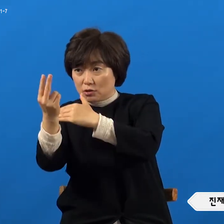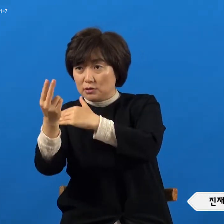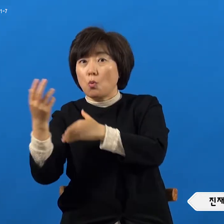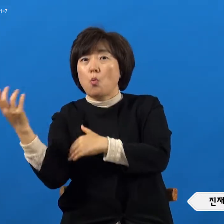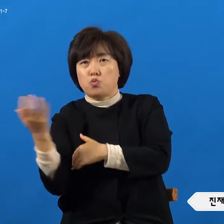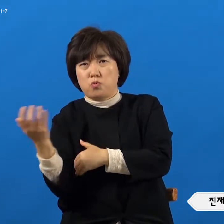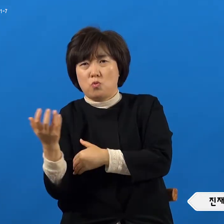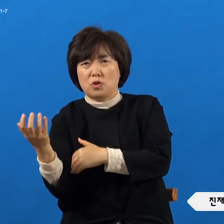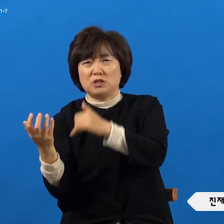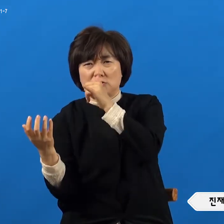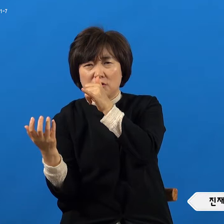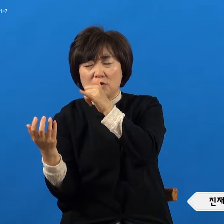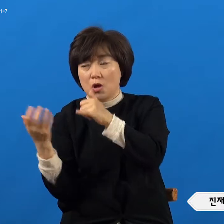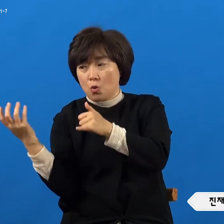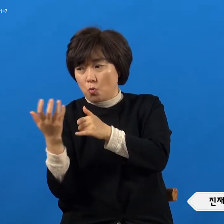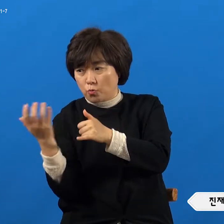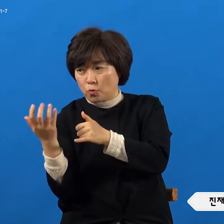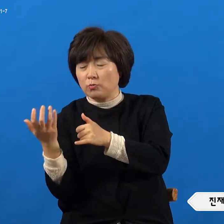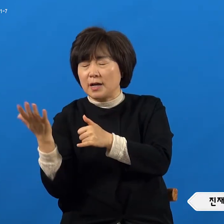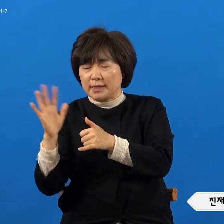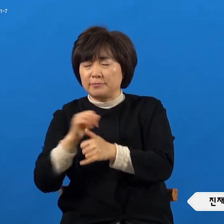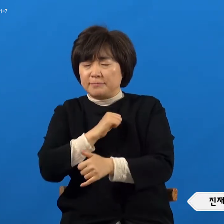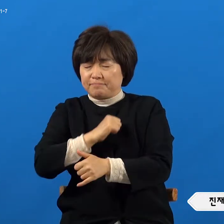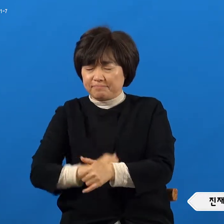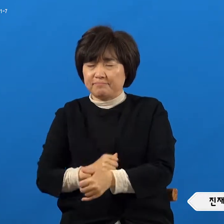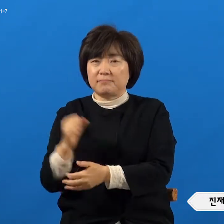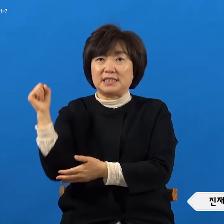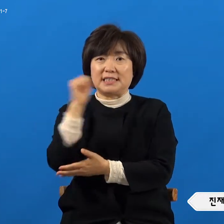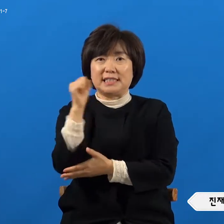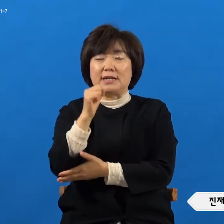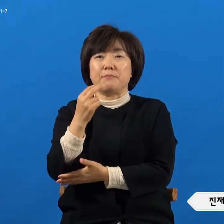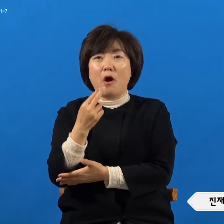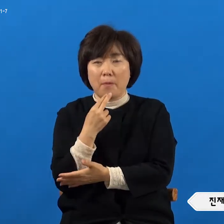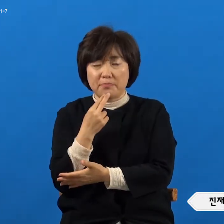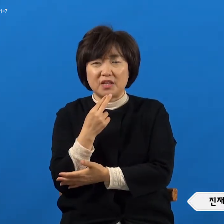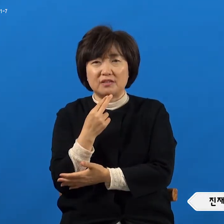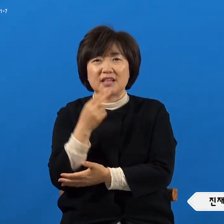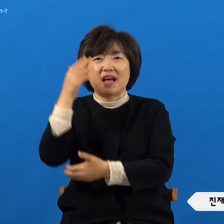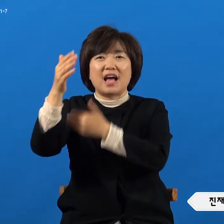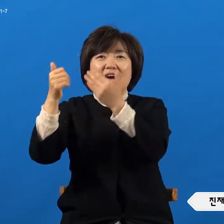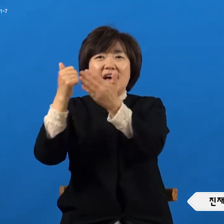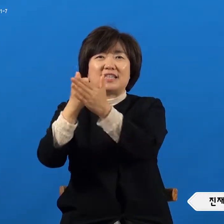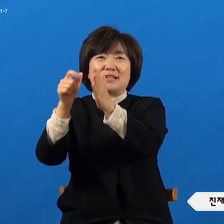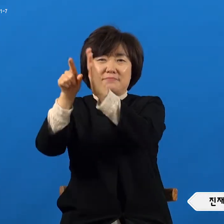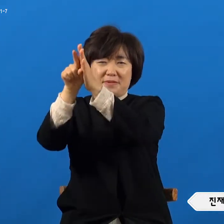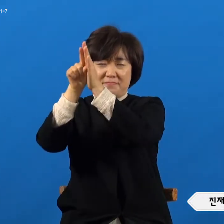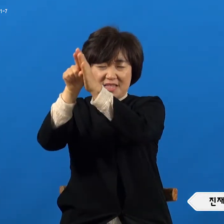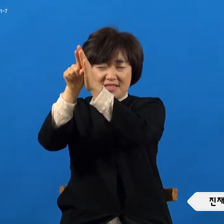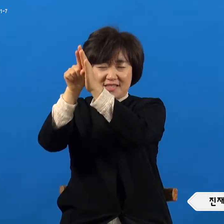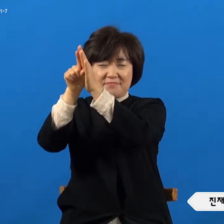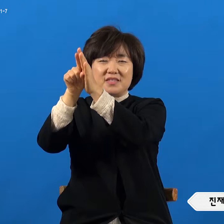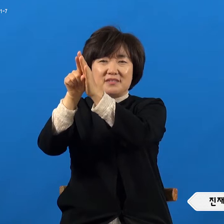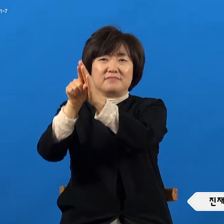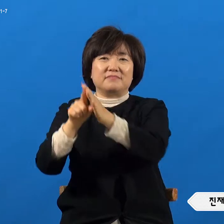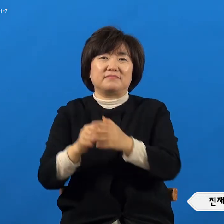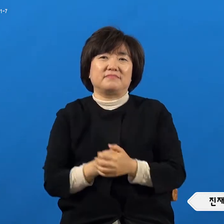않는 그 열정은 바로 하나님에 대한 믿음에서